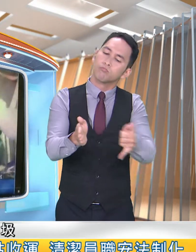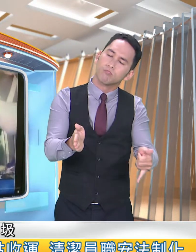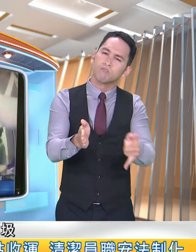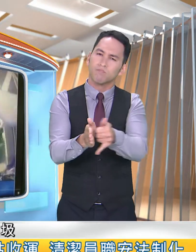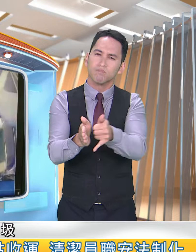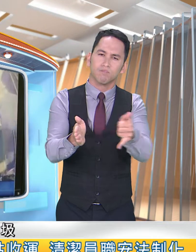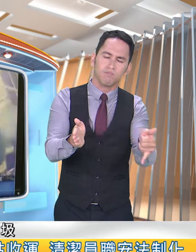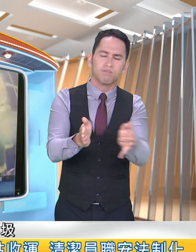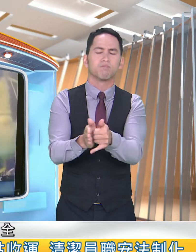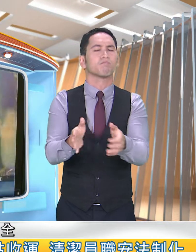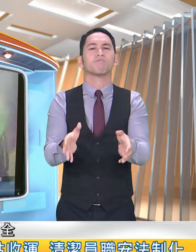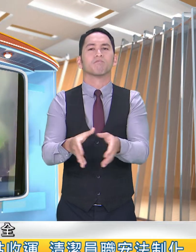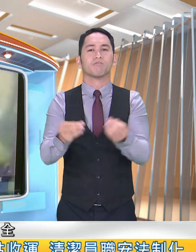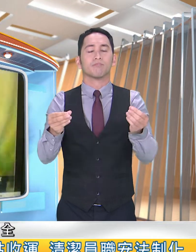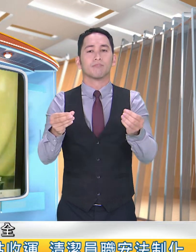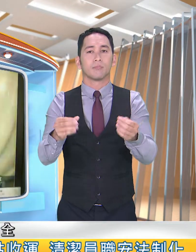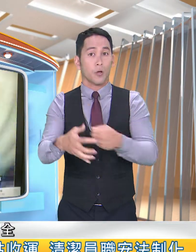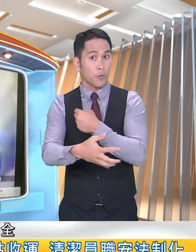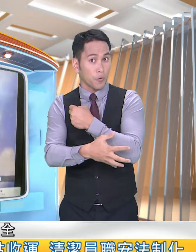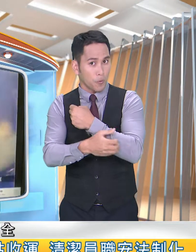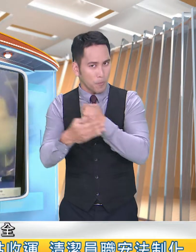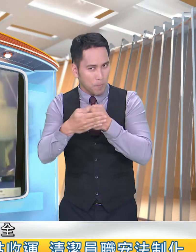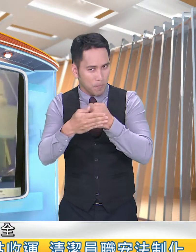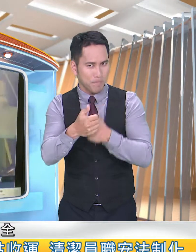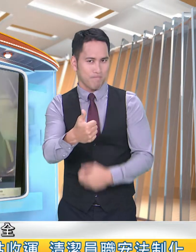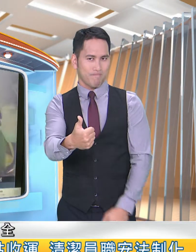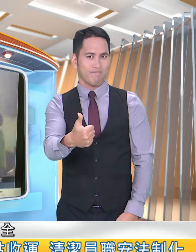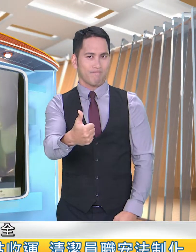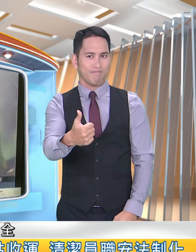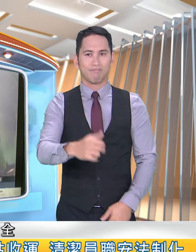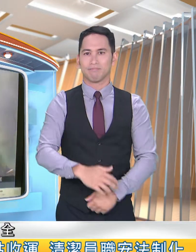垃圾，保护清洁人员的安全。